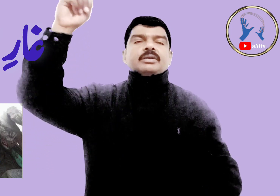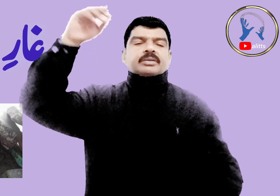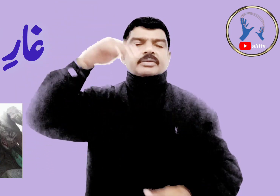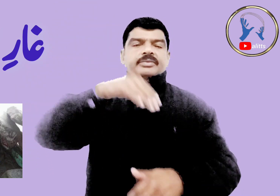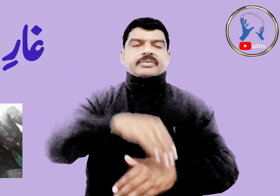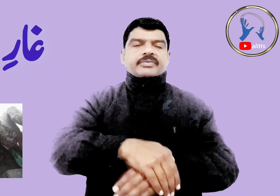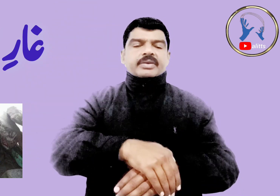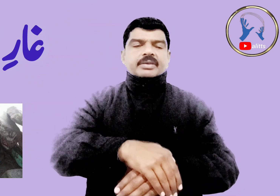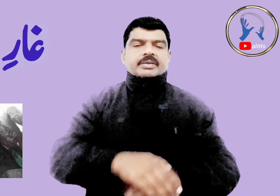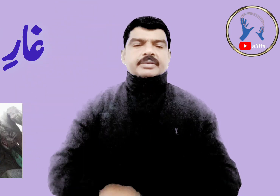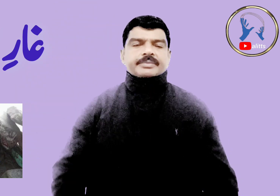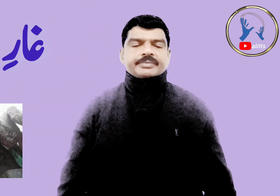फरिश्ता वही।